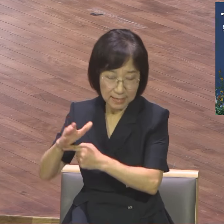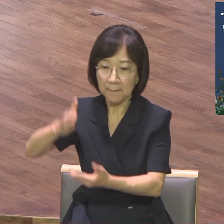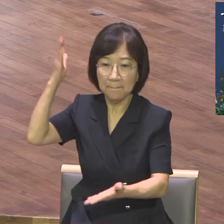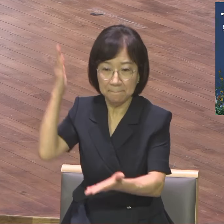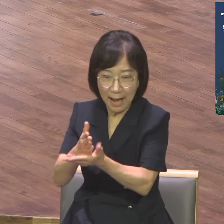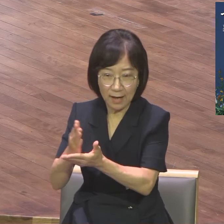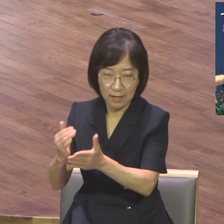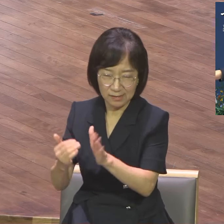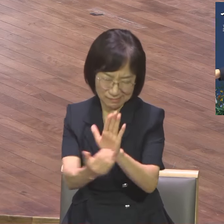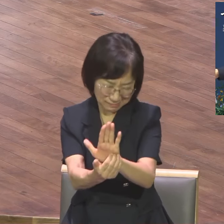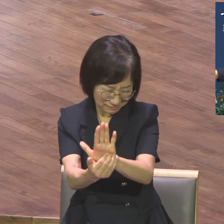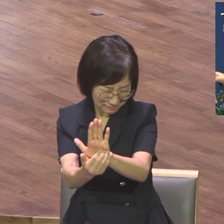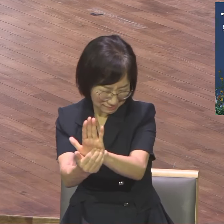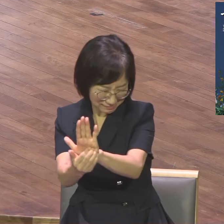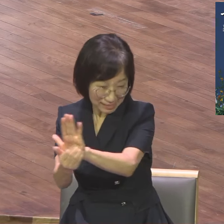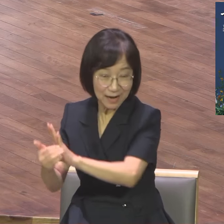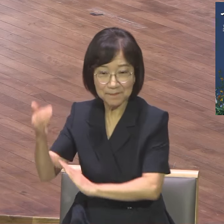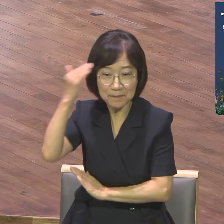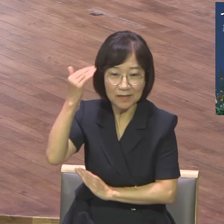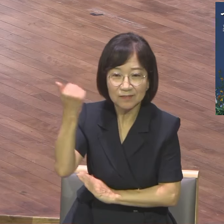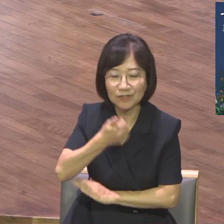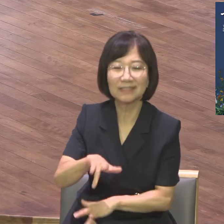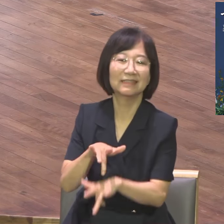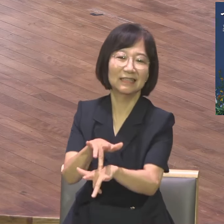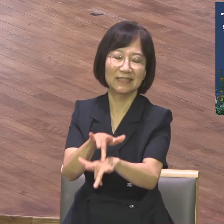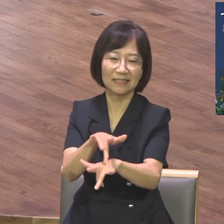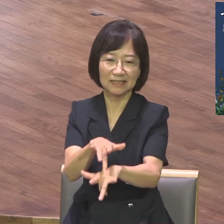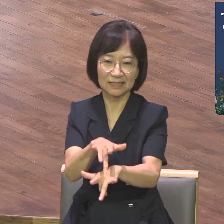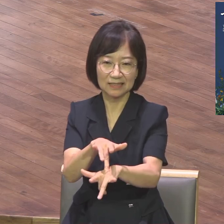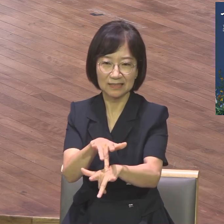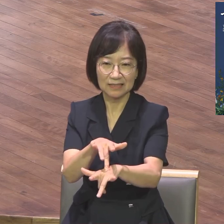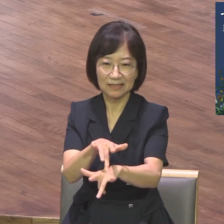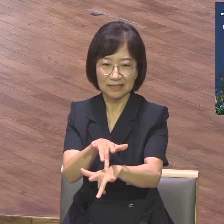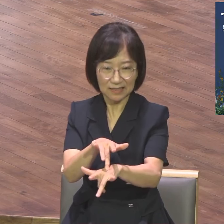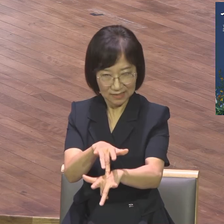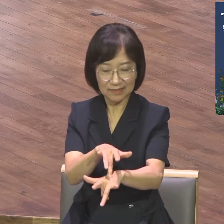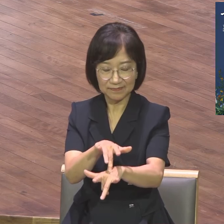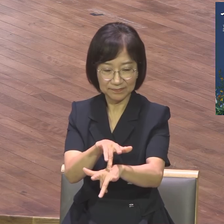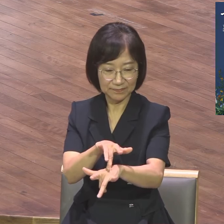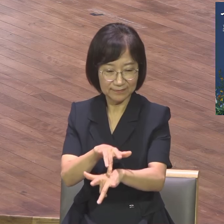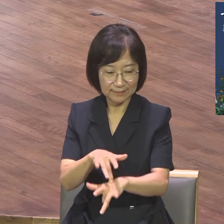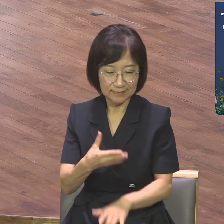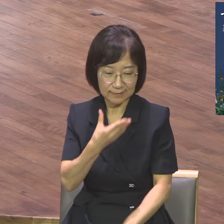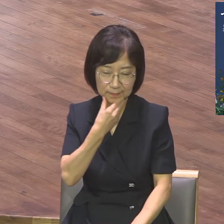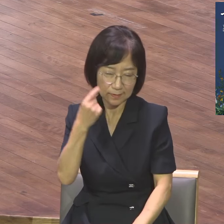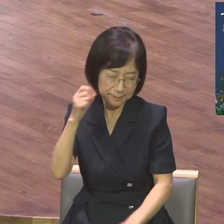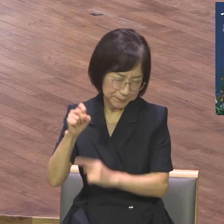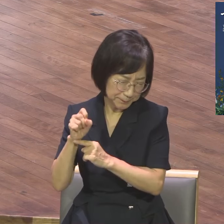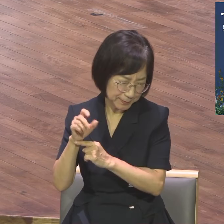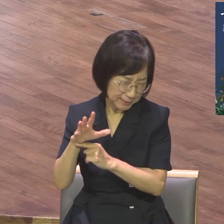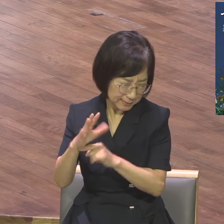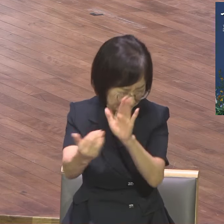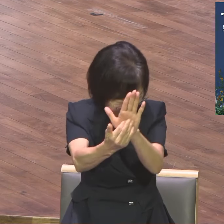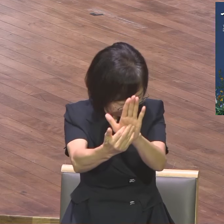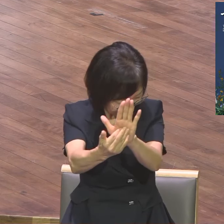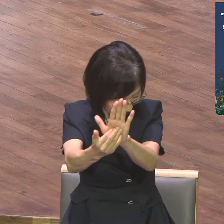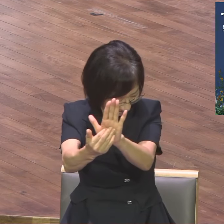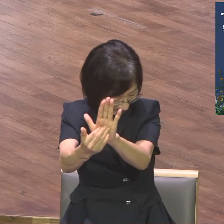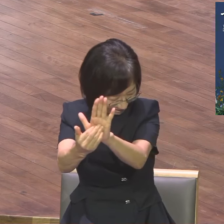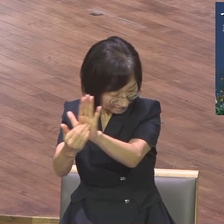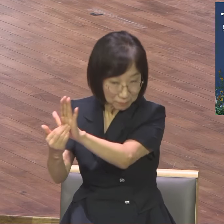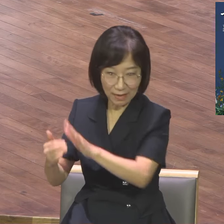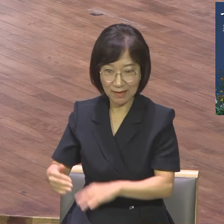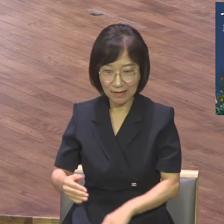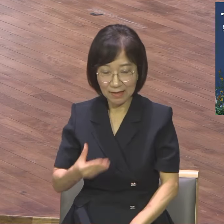이 후손들까지 쫙 언약 전달되기 때문에 이거 못하도록 사단이 너무 잘 알기 때문에 절대 복음 못